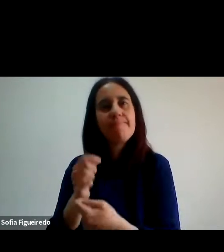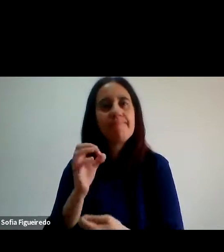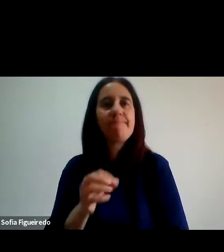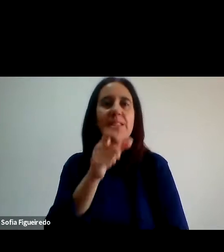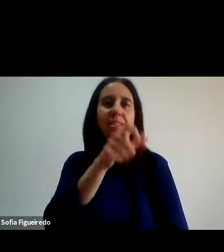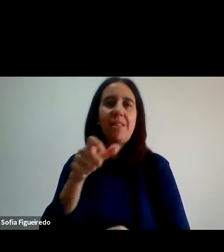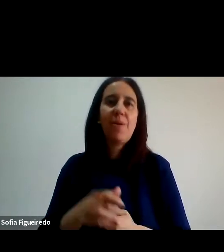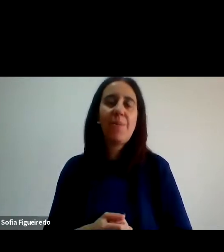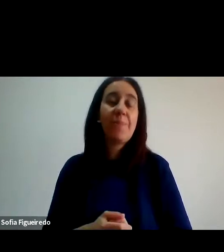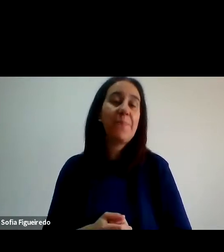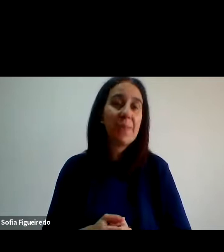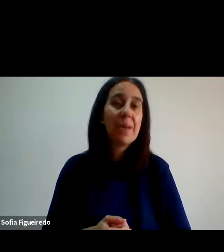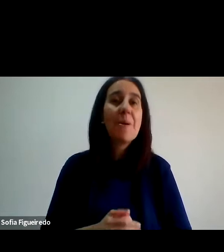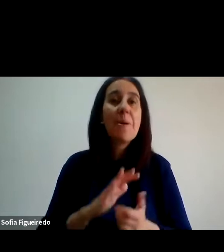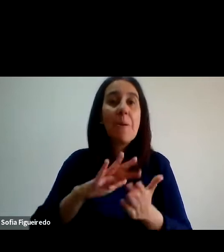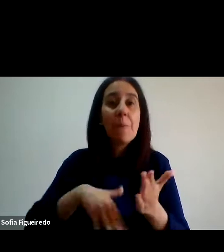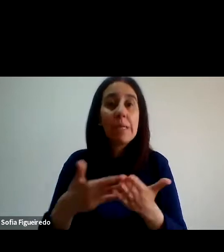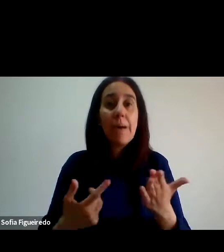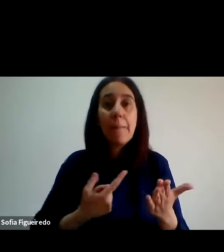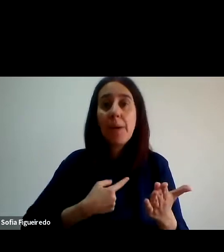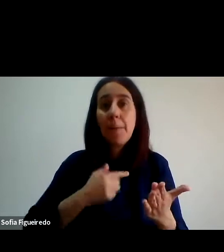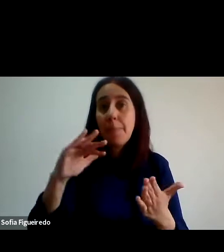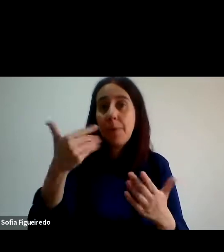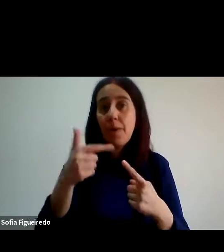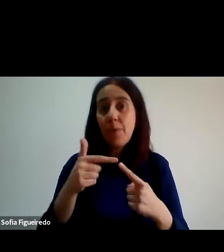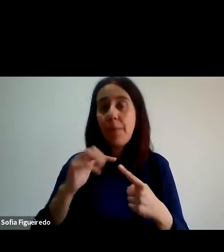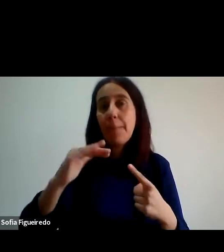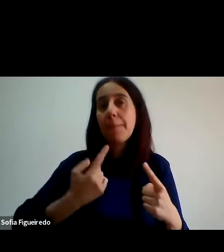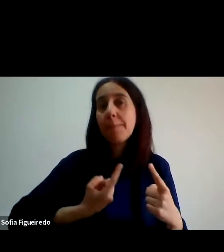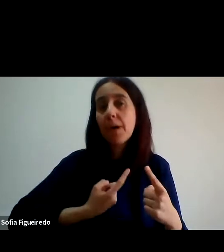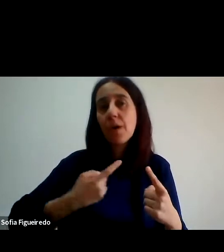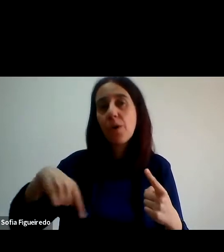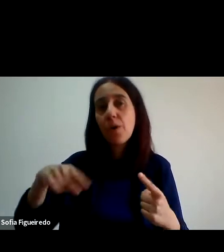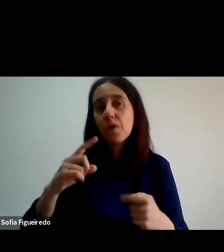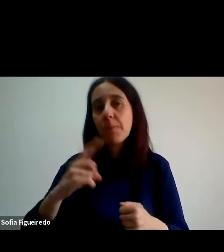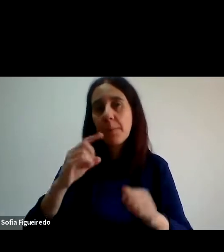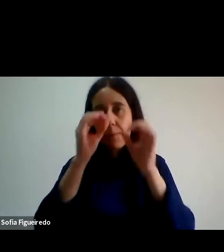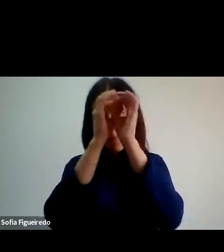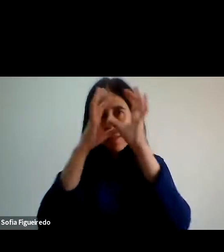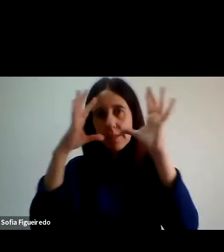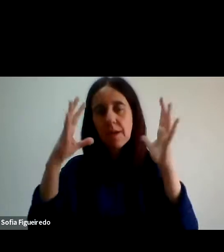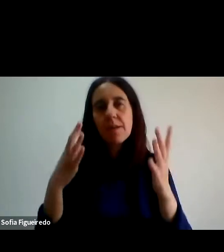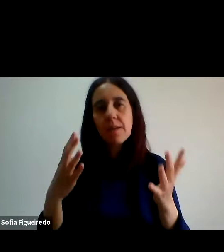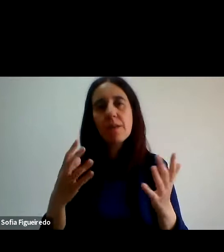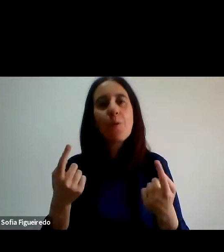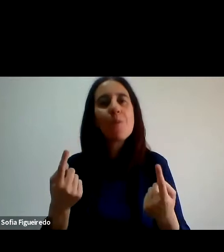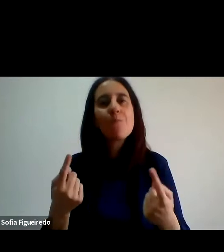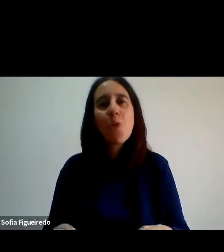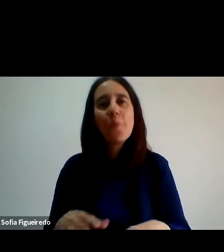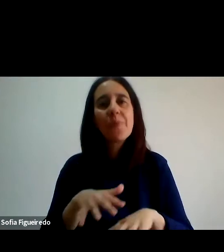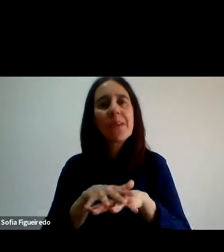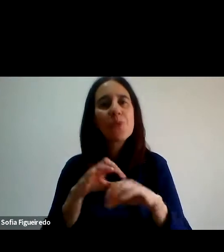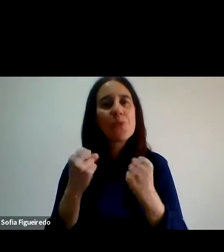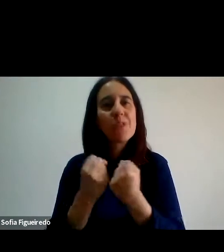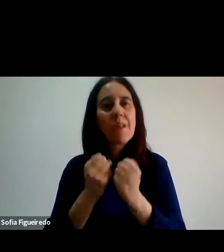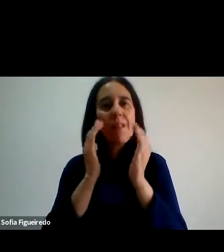Ora, planear obriga a um primeiro ponto. Obriga a nós pensarmos muitas vezes que não basta estar numa rede social, por